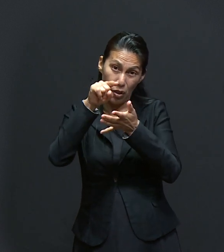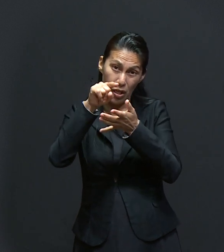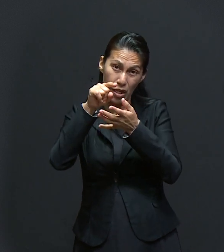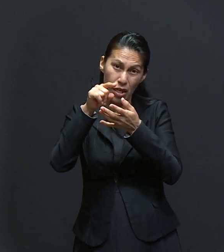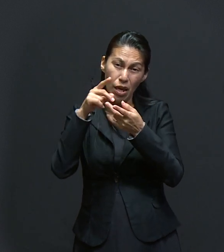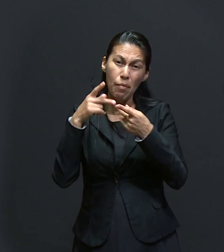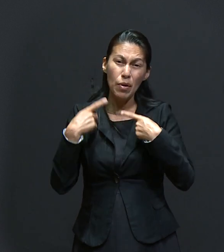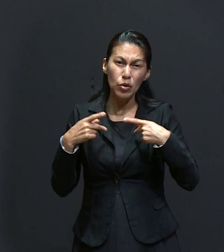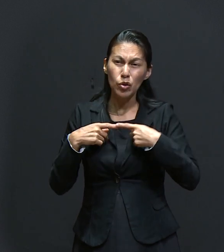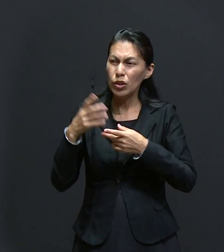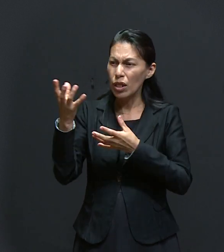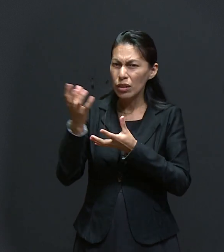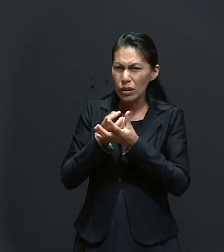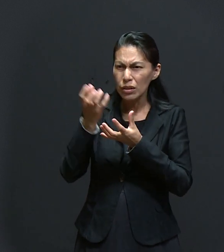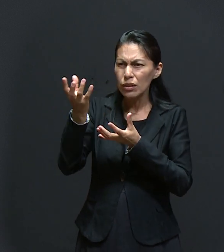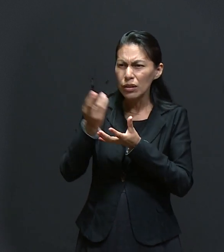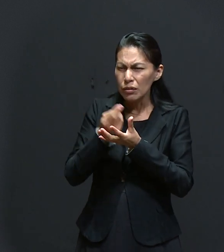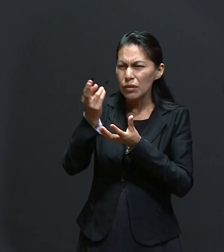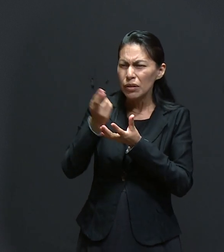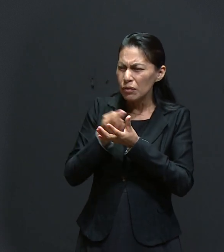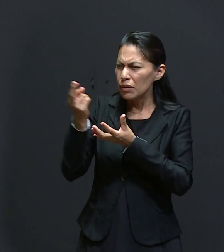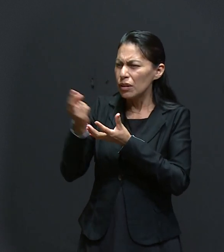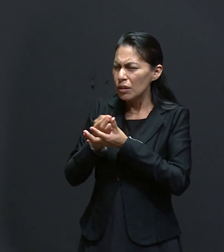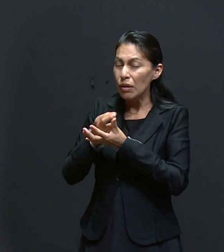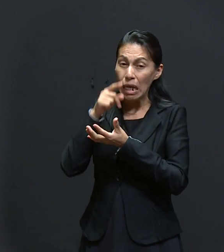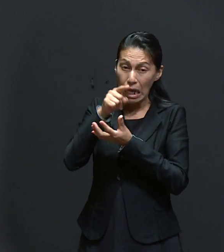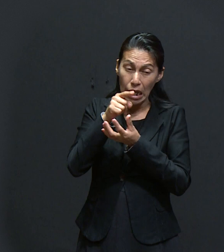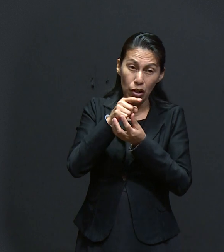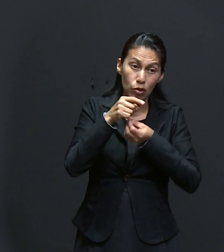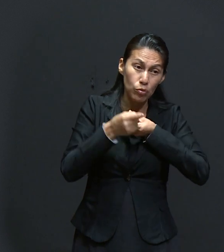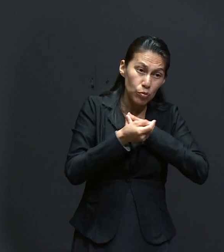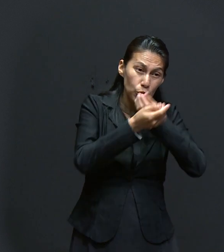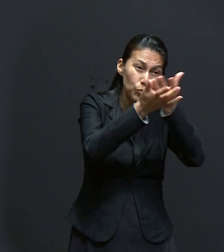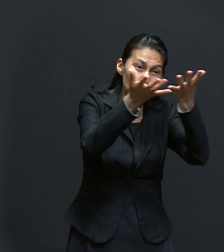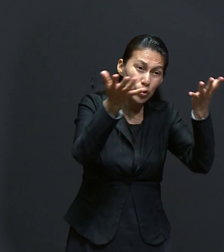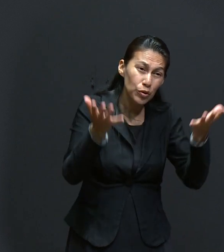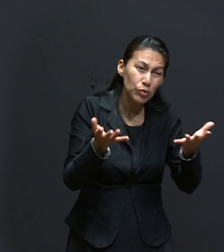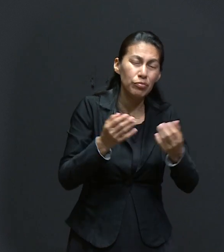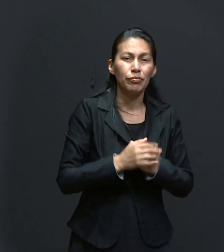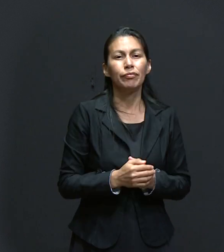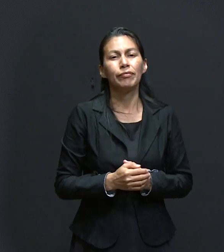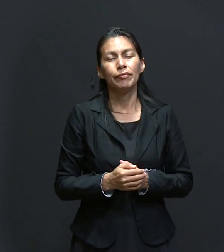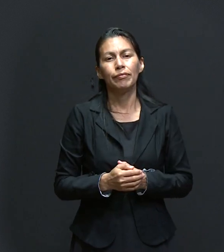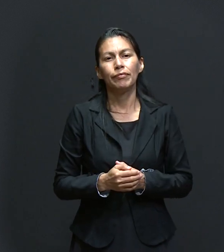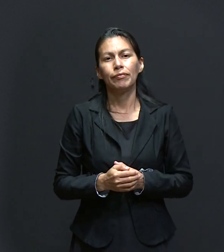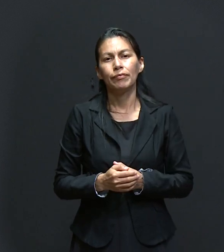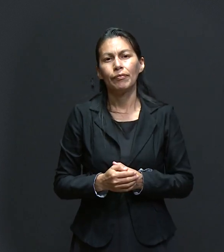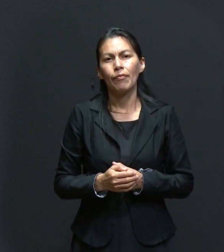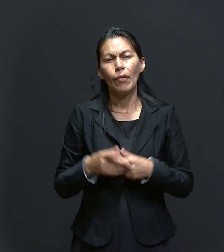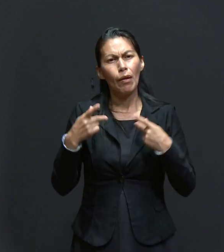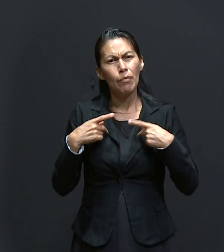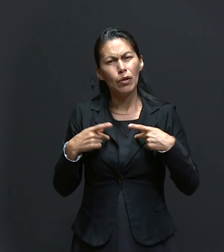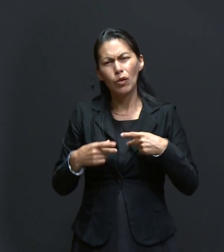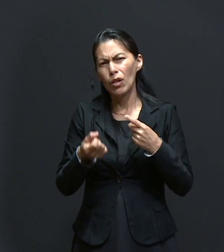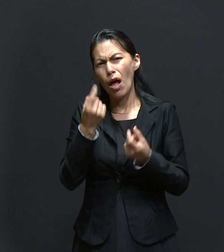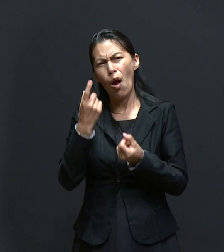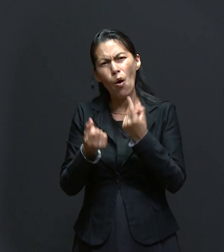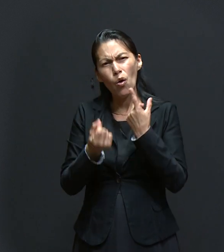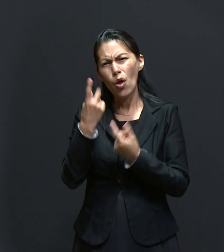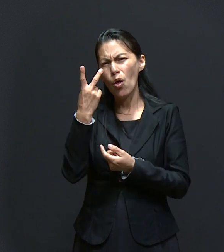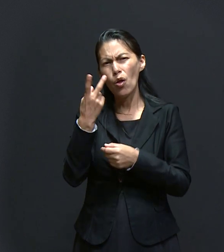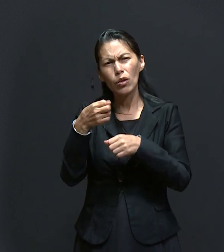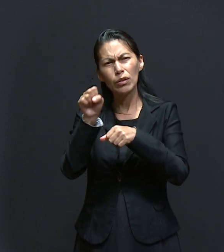para que en este centro podrían distribuir porque mira vienen personas que están en estas situaciones de guerra